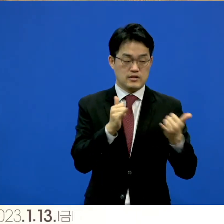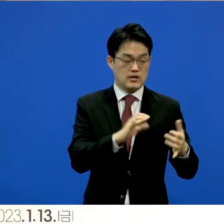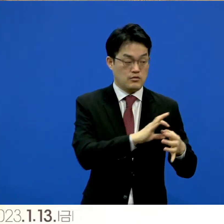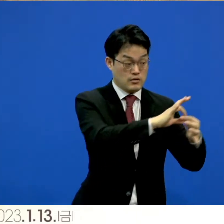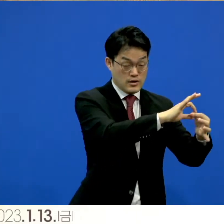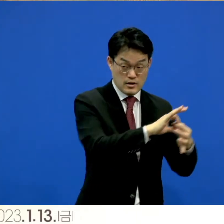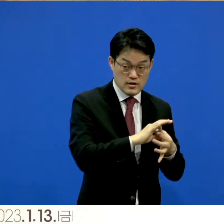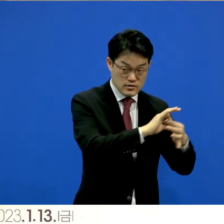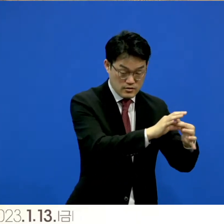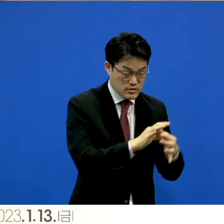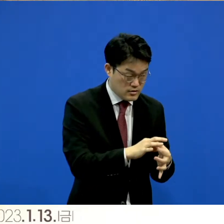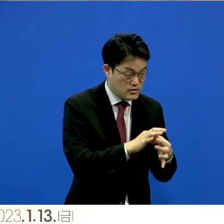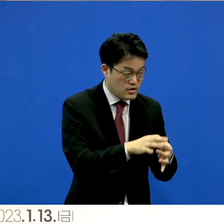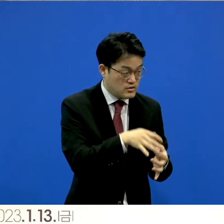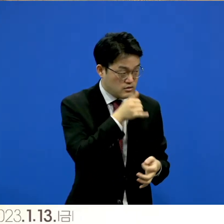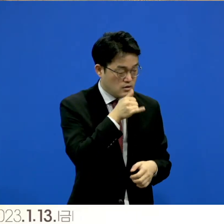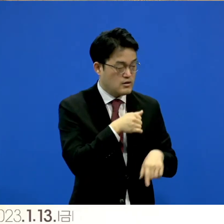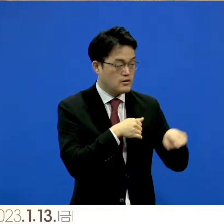환대.